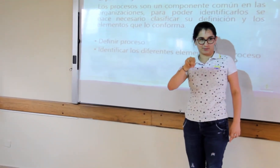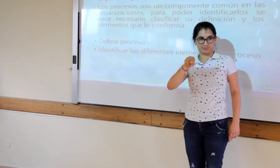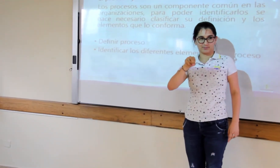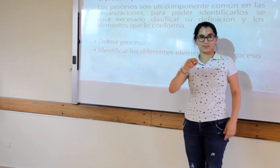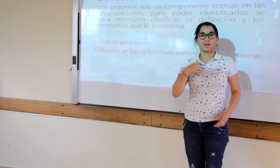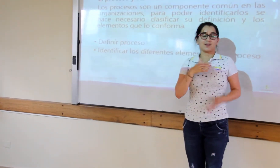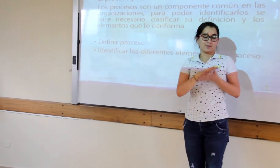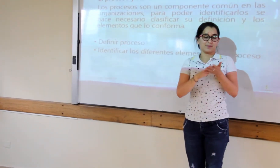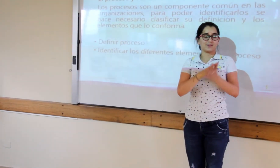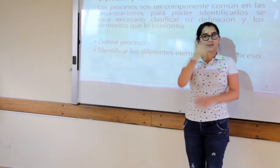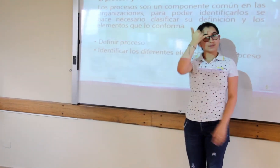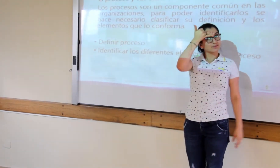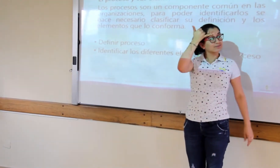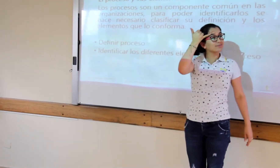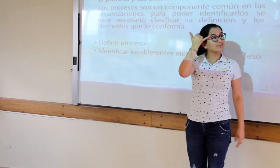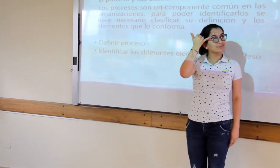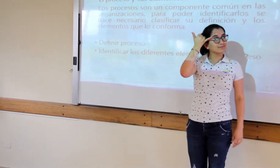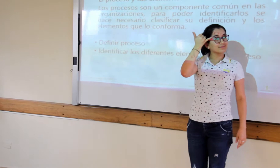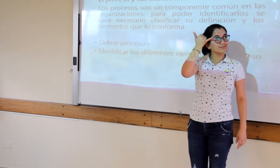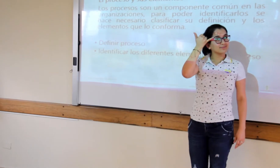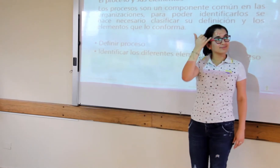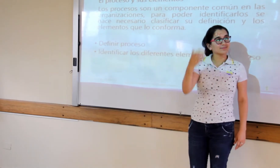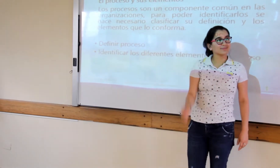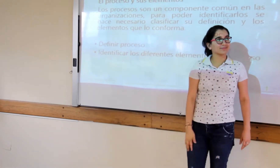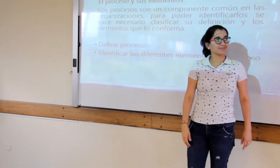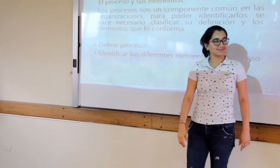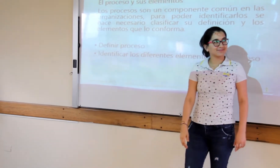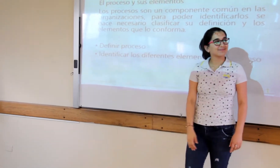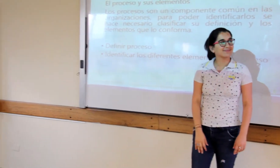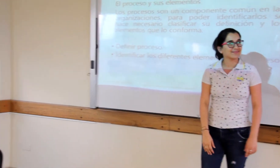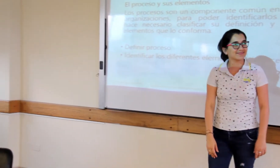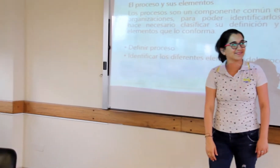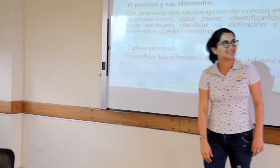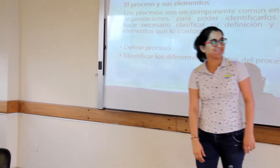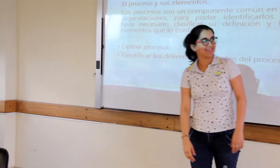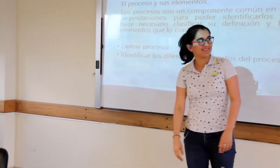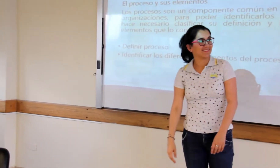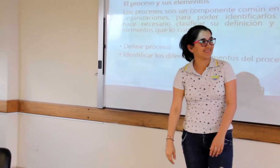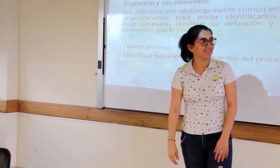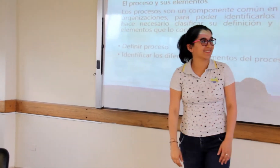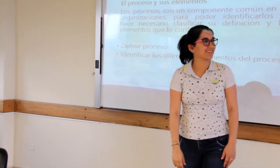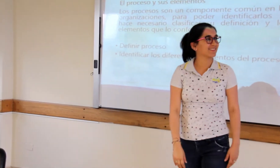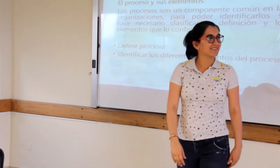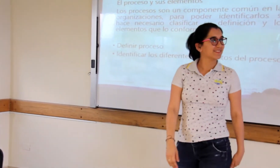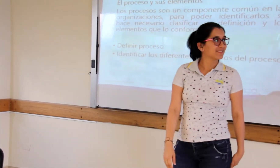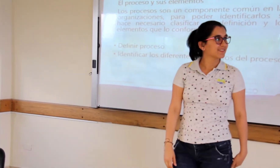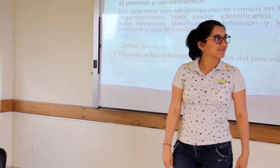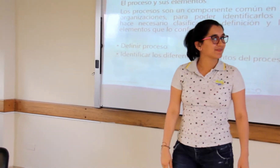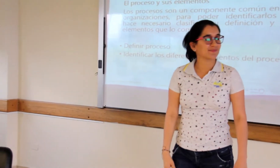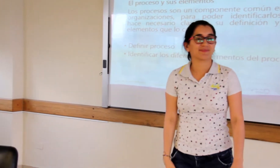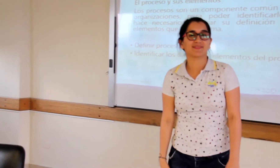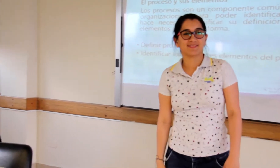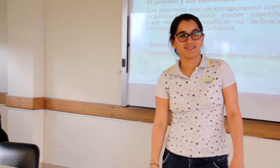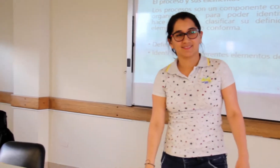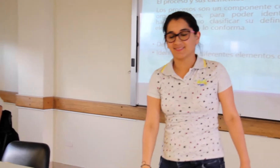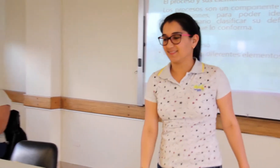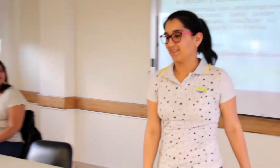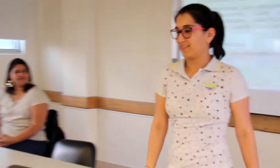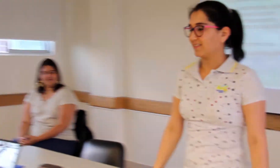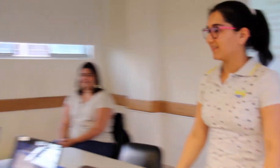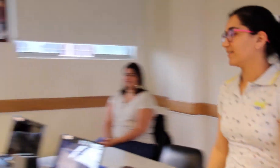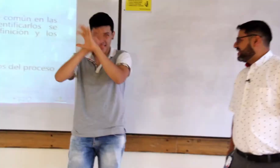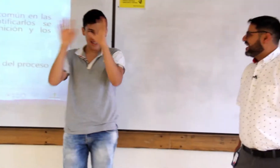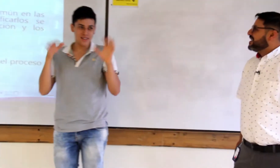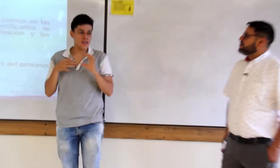Mi nombre es Yasmín y mi seña es esta. Así significa esta Yasmín en AO, solamente ella, no otra